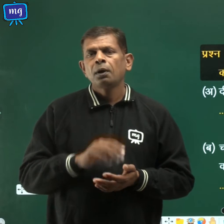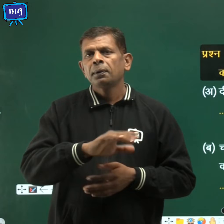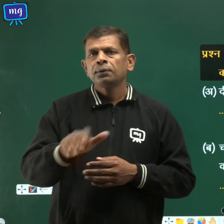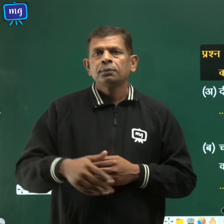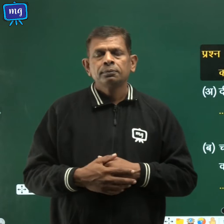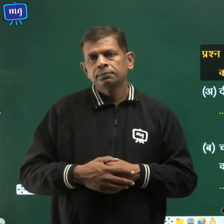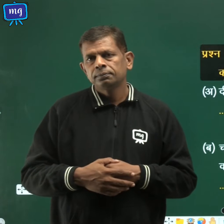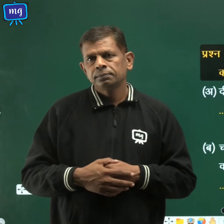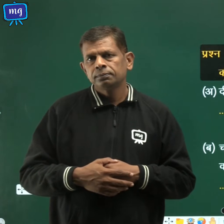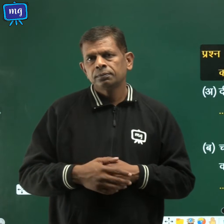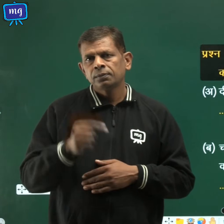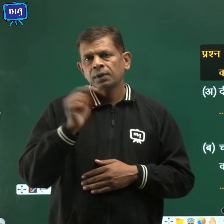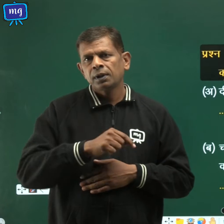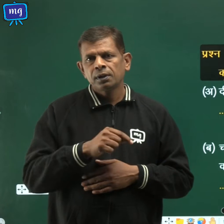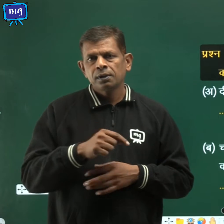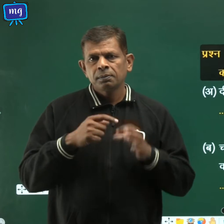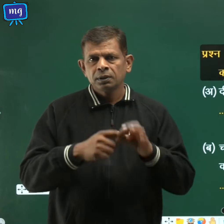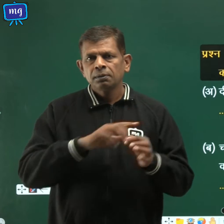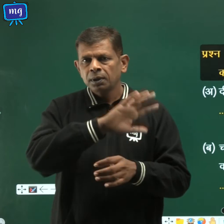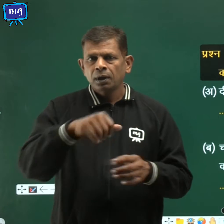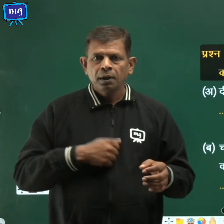बच्चों, इस प्रश्न में हमें